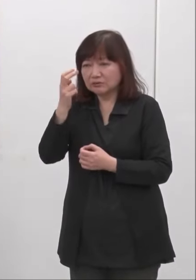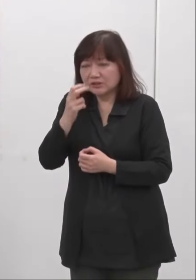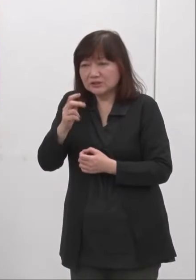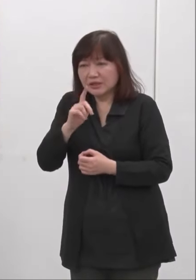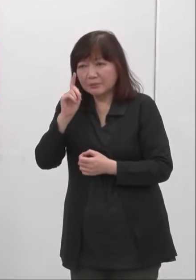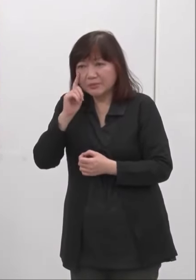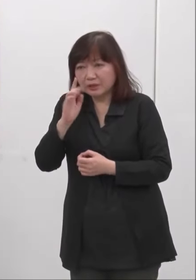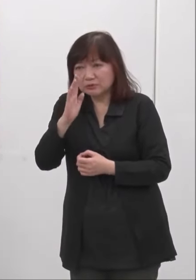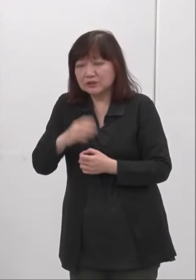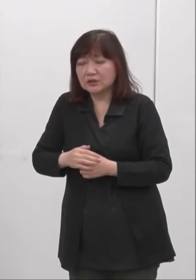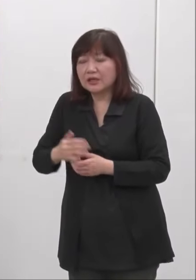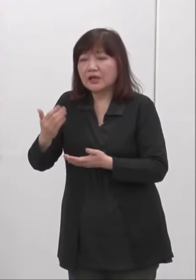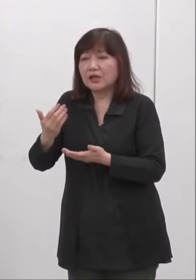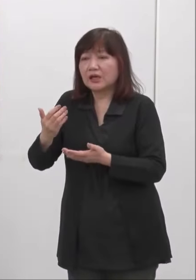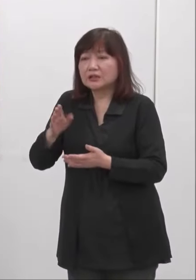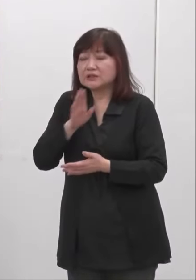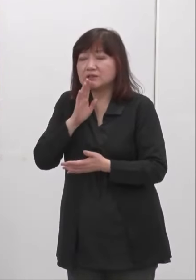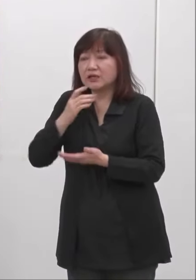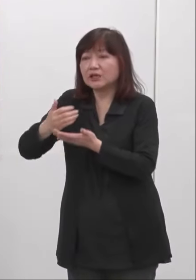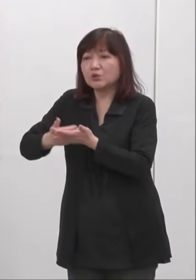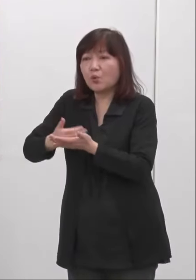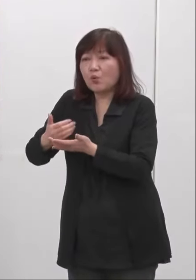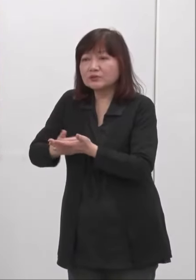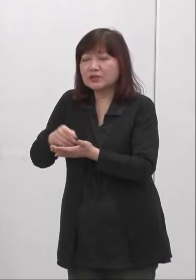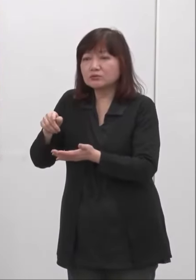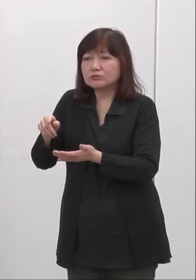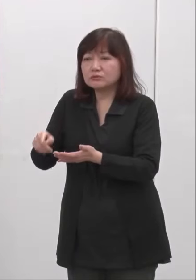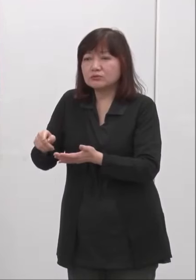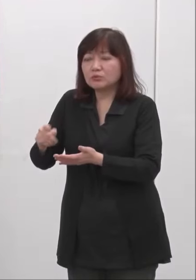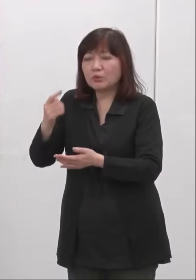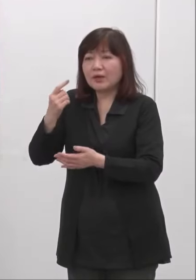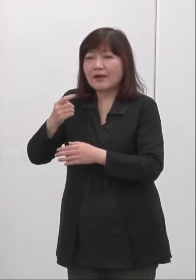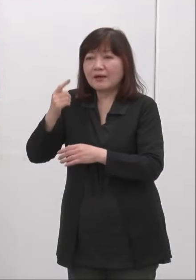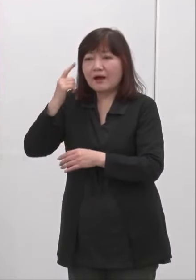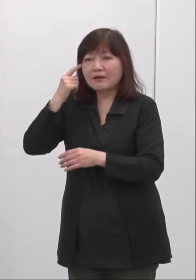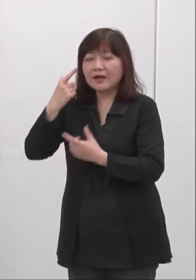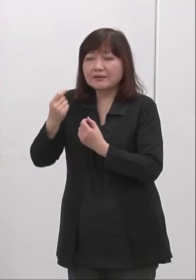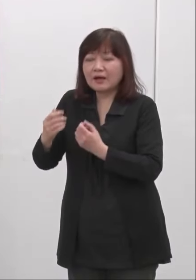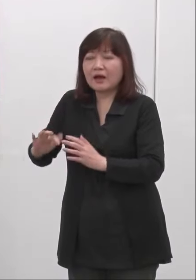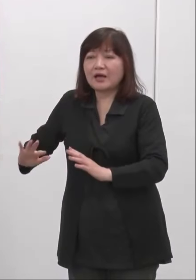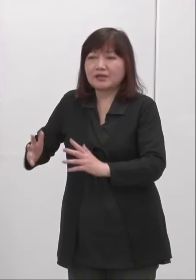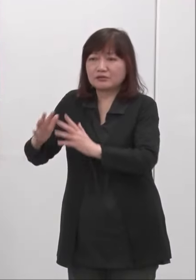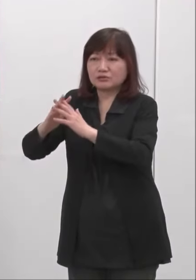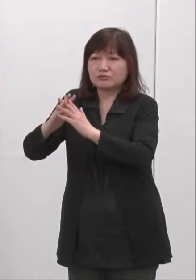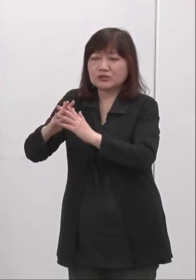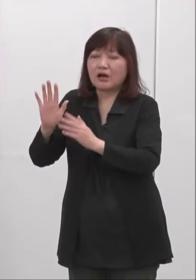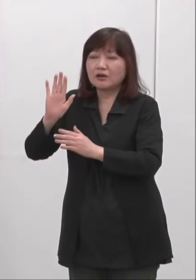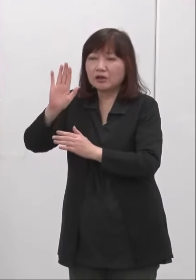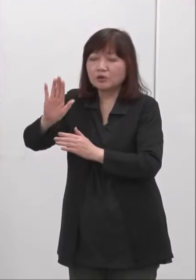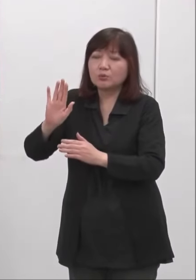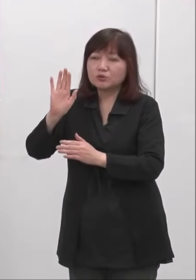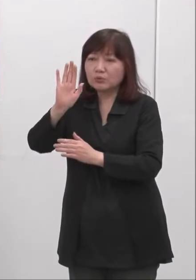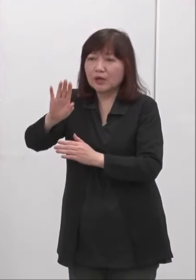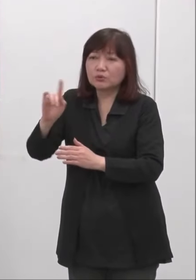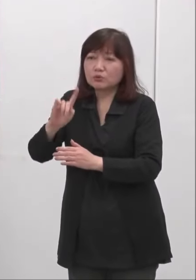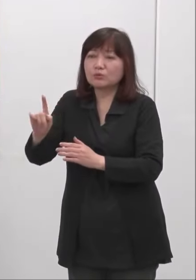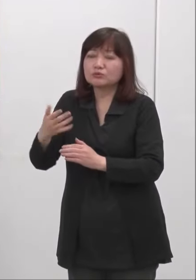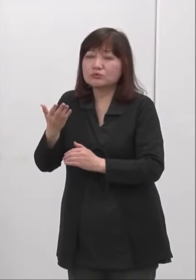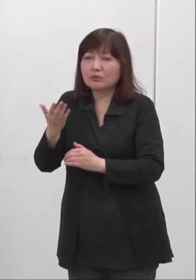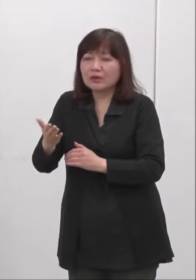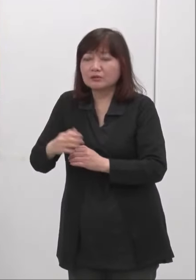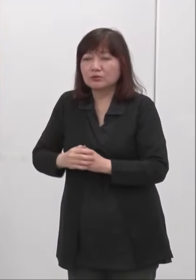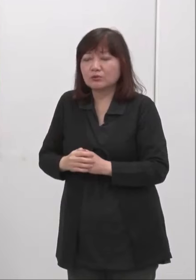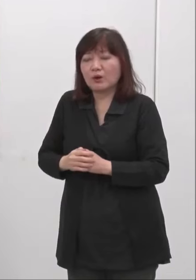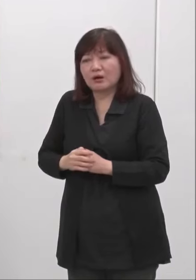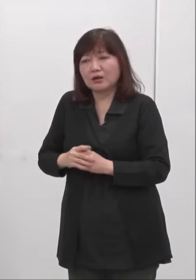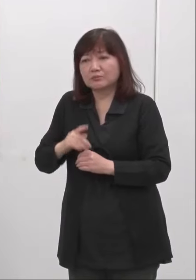実際残せるような区体も考えて建築してるのはしてますけれども、ちょっとその後どういうふうな検討進んでるのかっていうのはちょっとどこまで言え